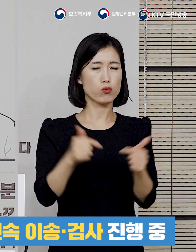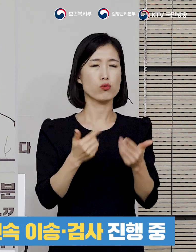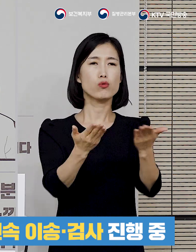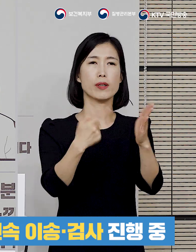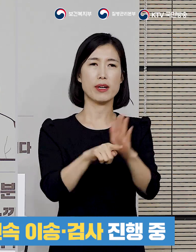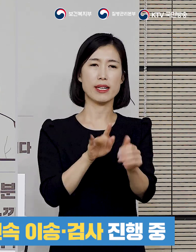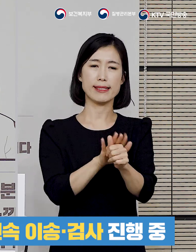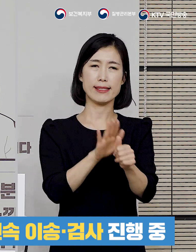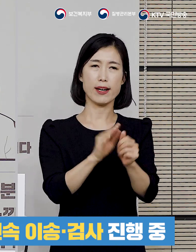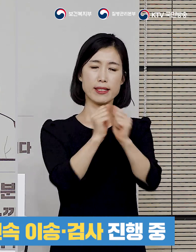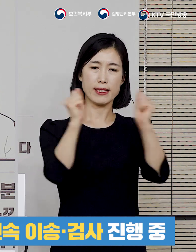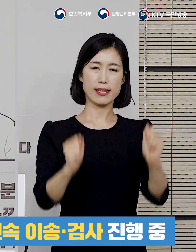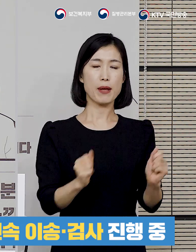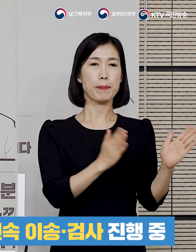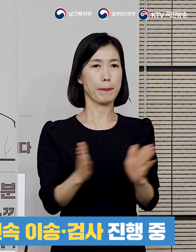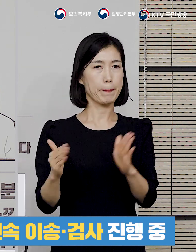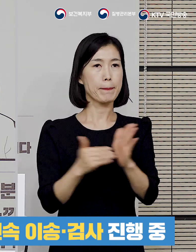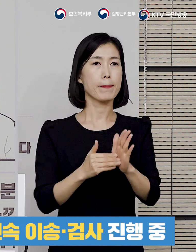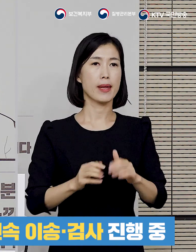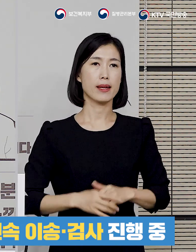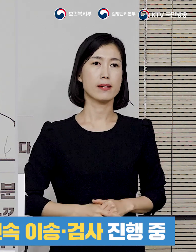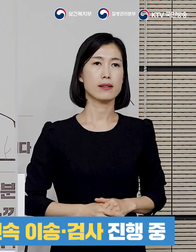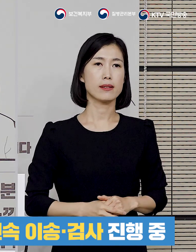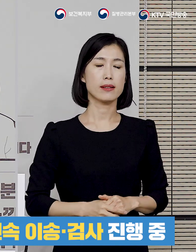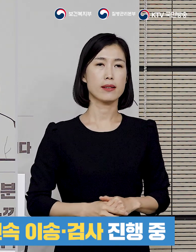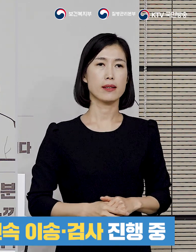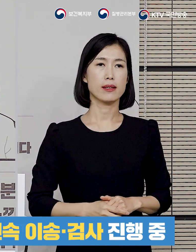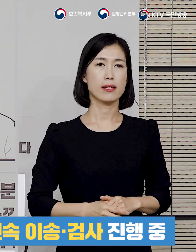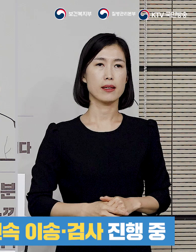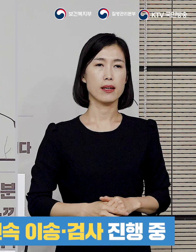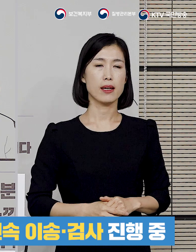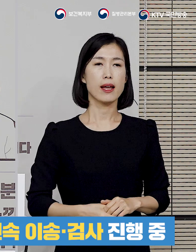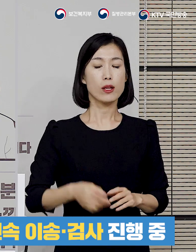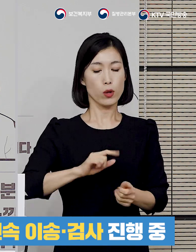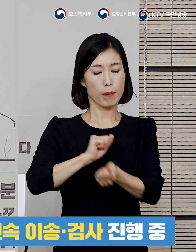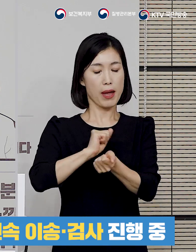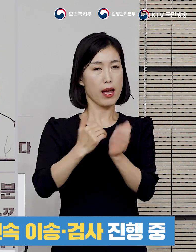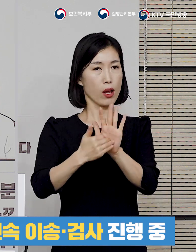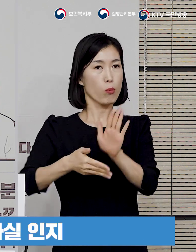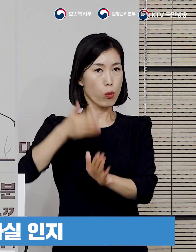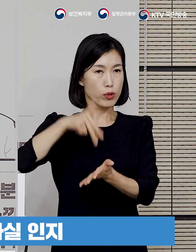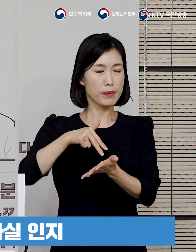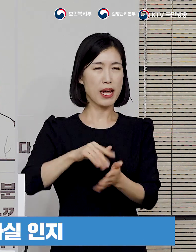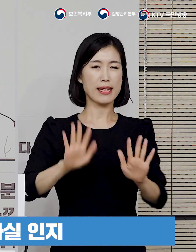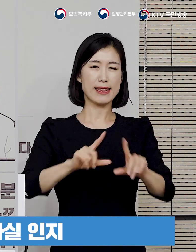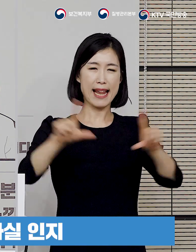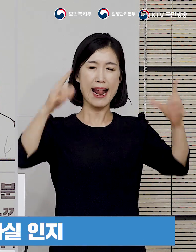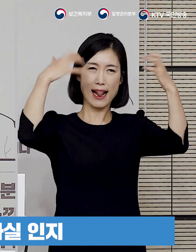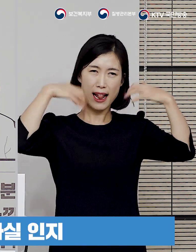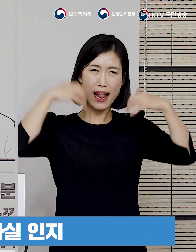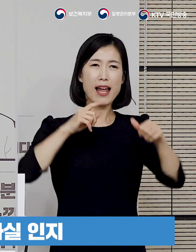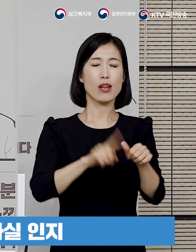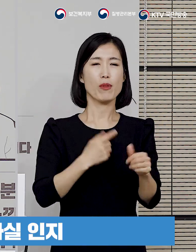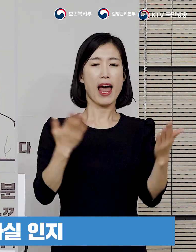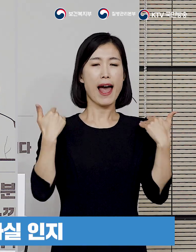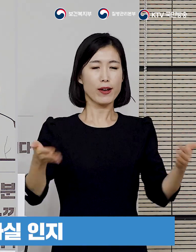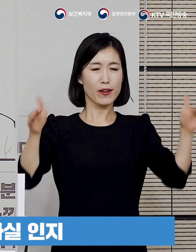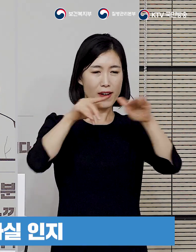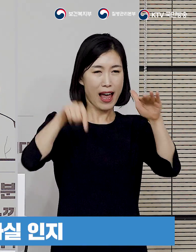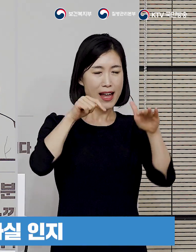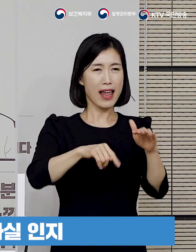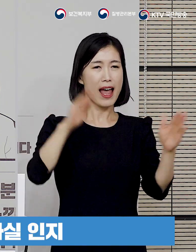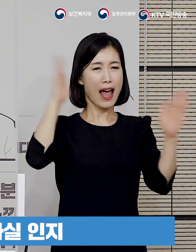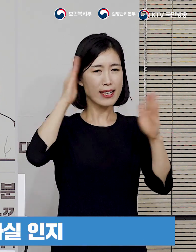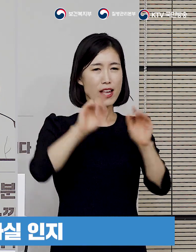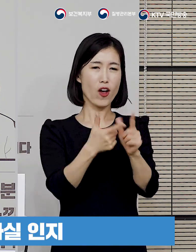충격을 덜어줄 수 있도록 지원 체계를 마련하였습니다. 한편 방역 당국은 날씨가